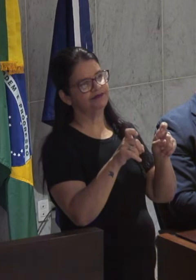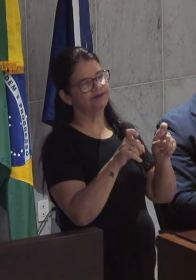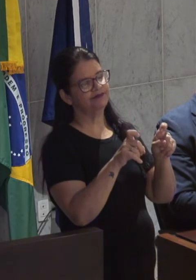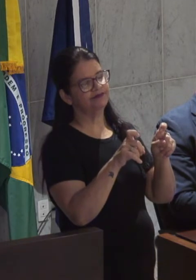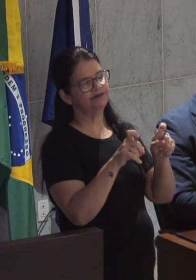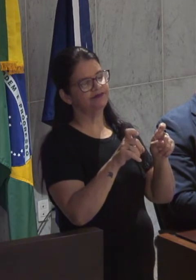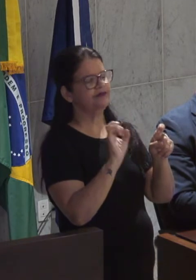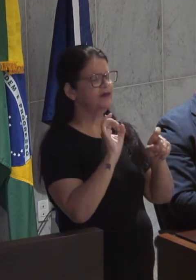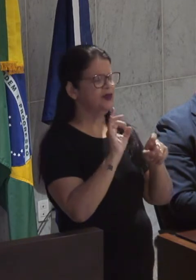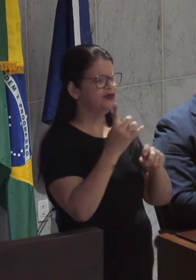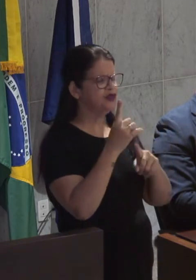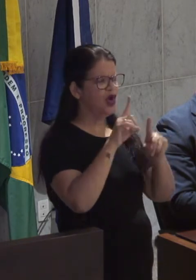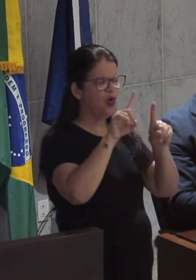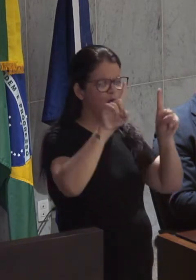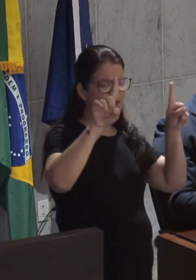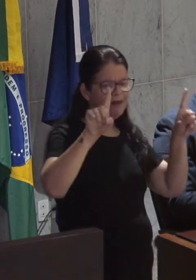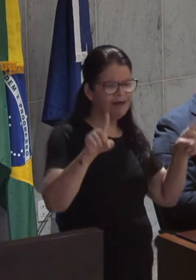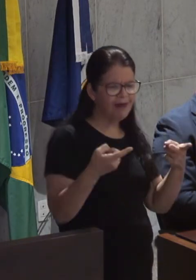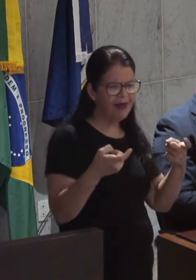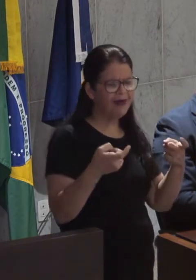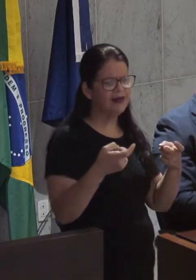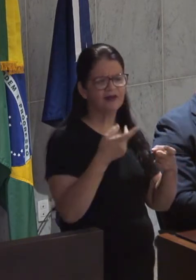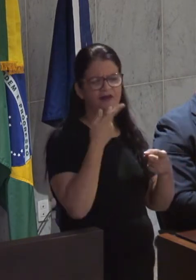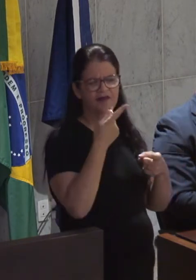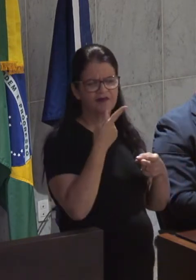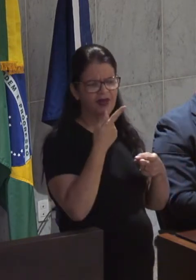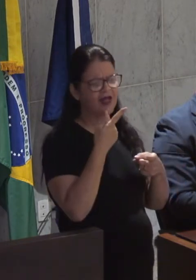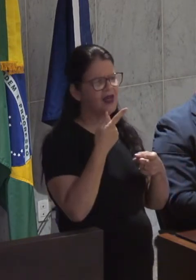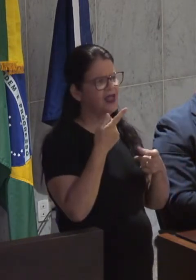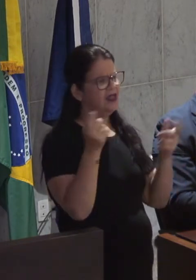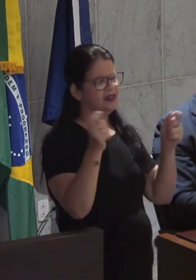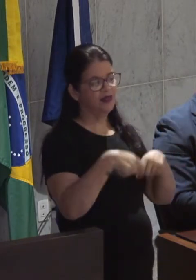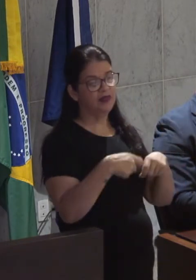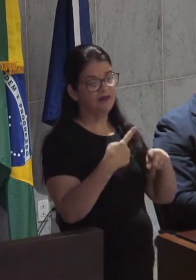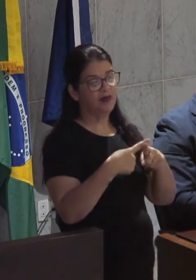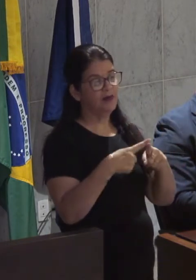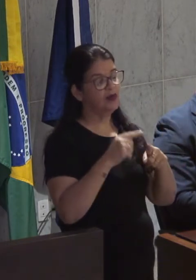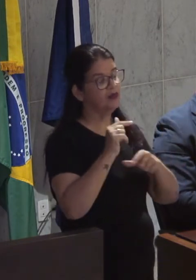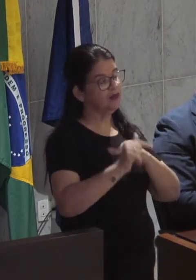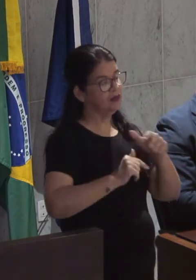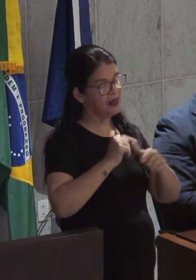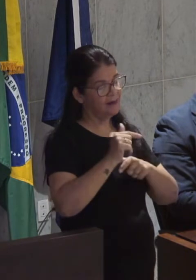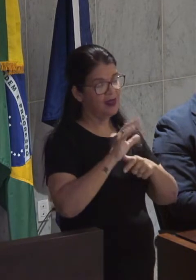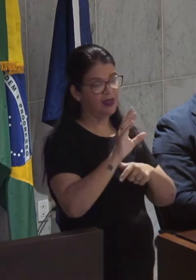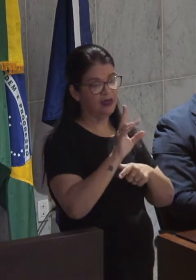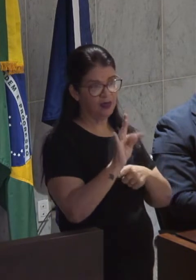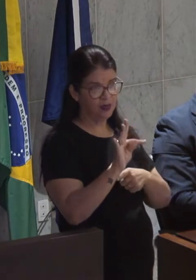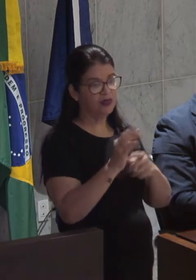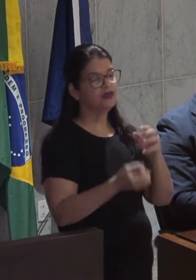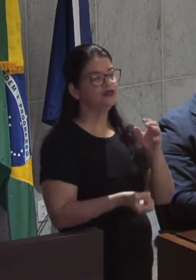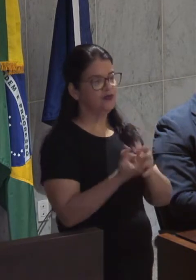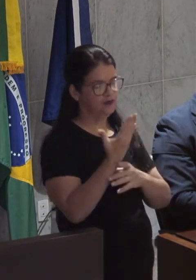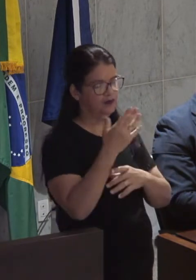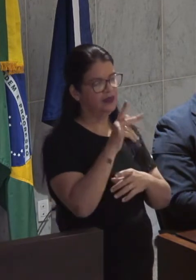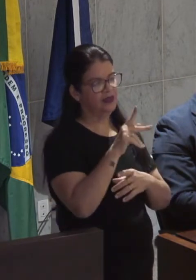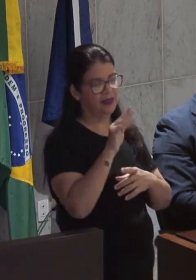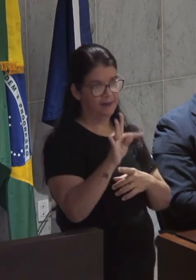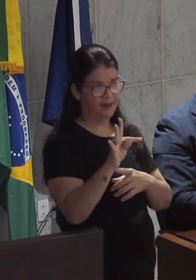Eu sou um parênteses aqui, quando eu deveria falar isso, que eu estou fazendo uma atividade da CUT. Eu sou fundador do PT, fecha